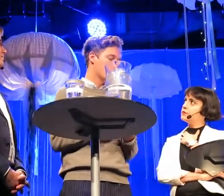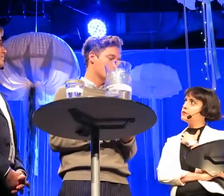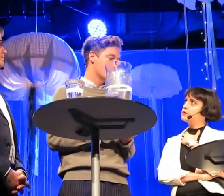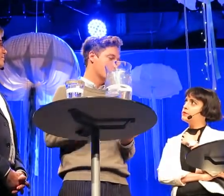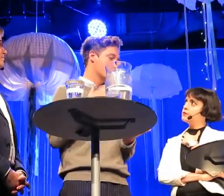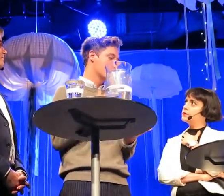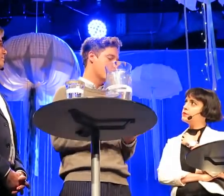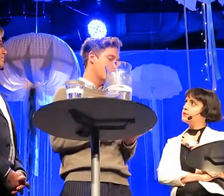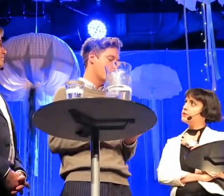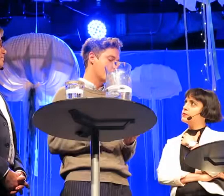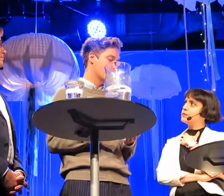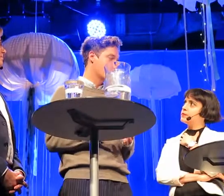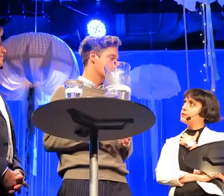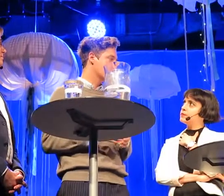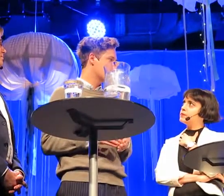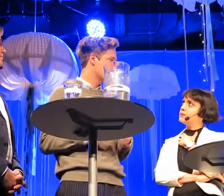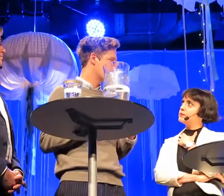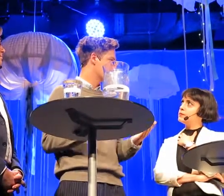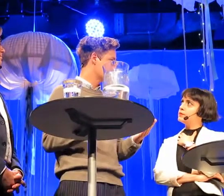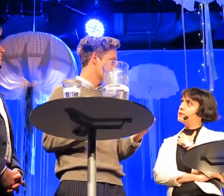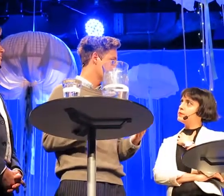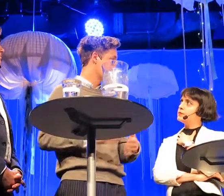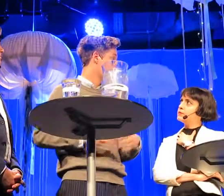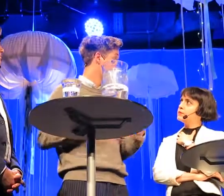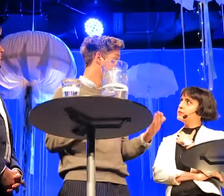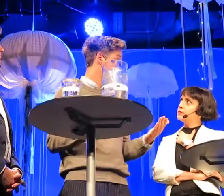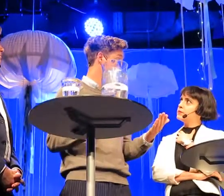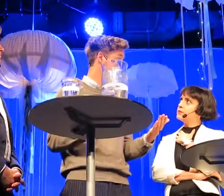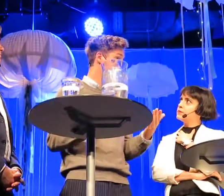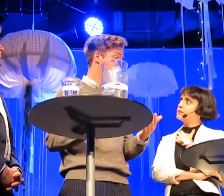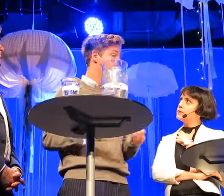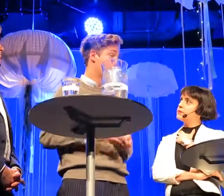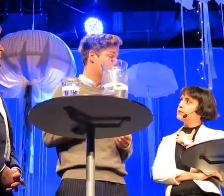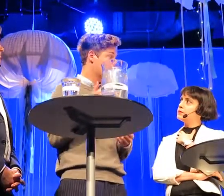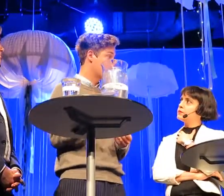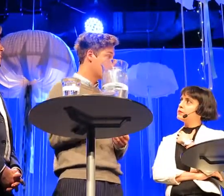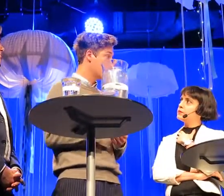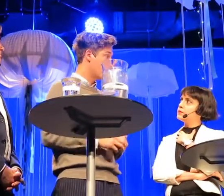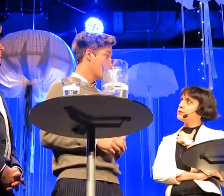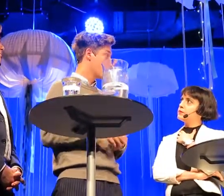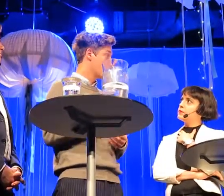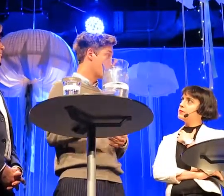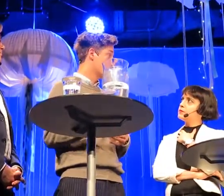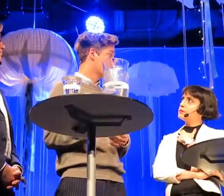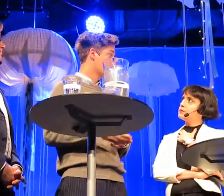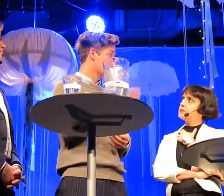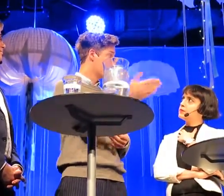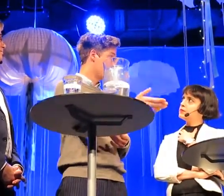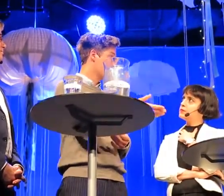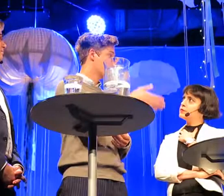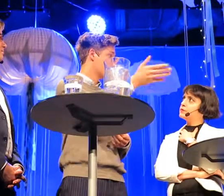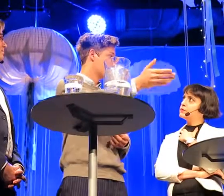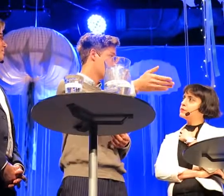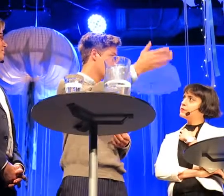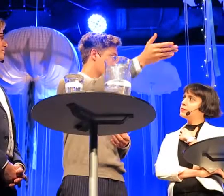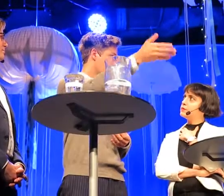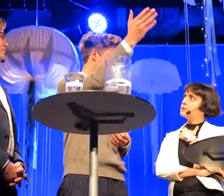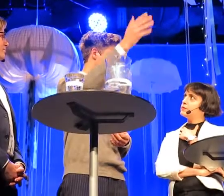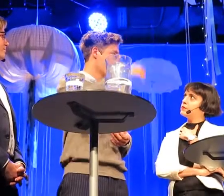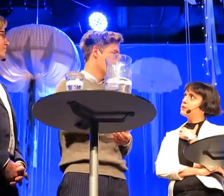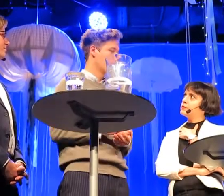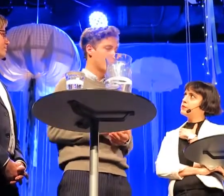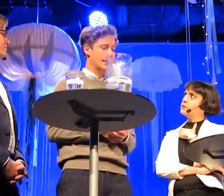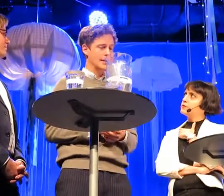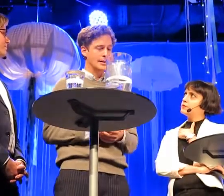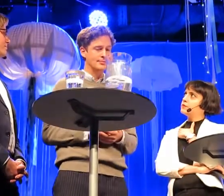skapar bättre förutsättningar för ett miljövänligt svenskt lantbruk och att det överhuvudtaget finns kvar. För alternativet idag, det är ju Polen, Tyskland,